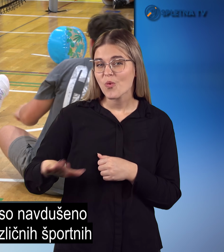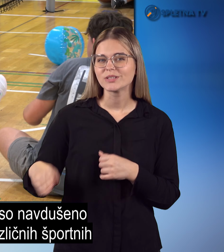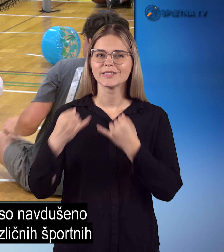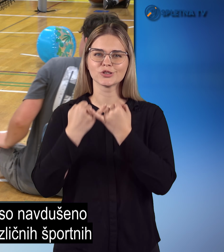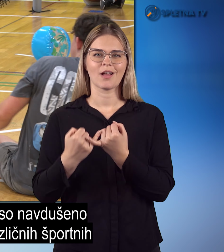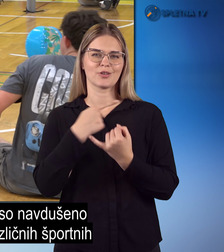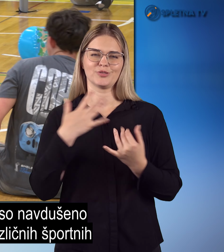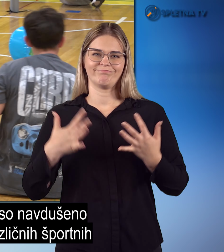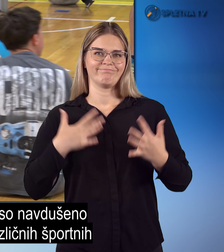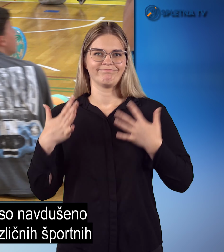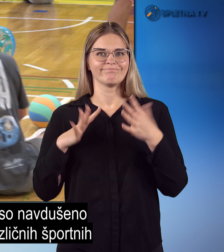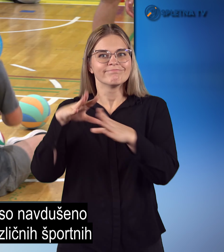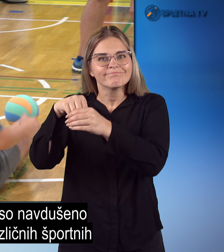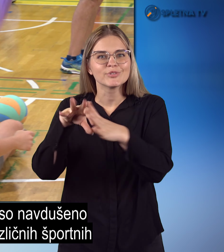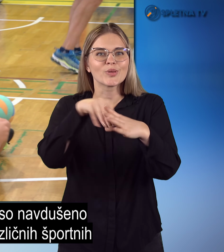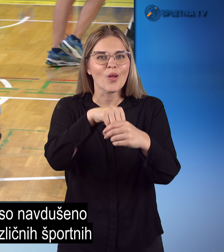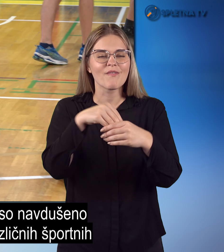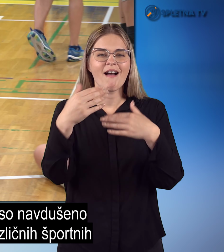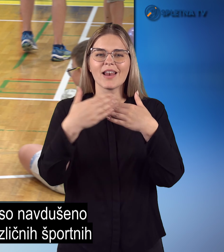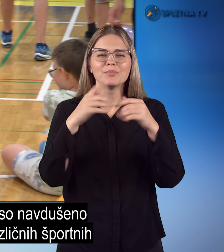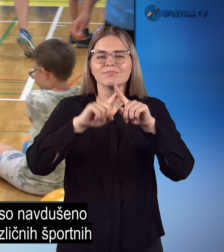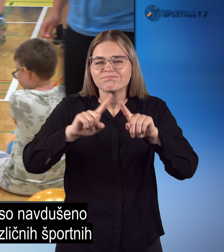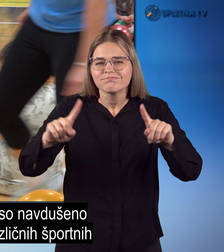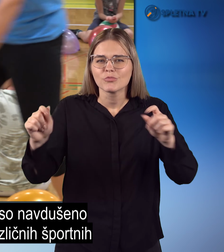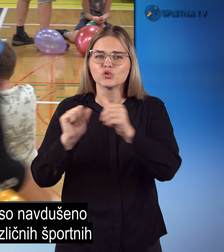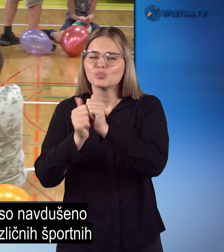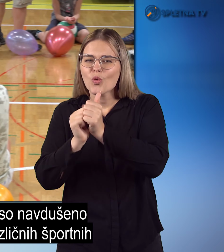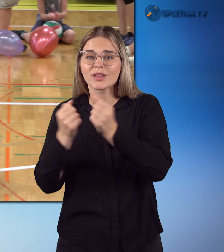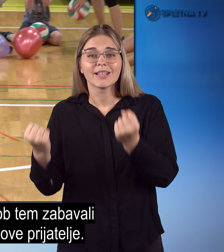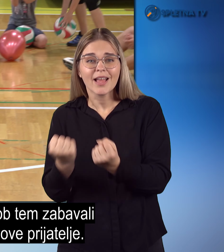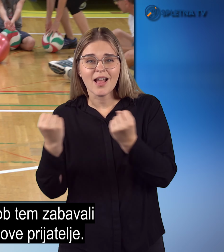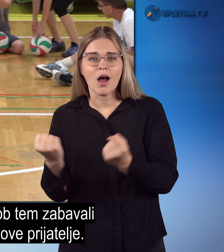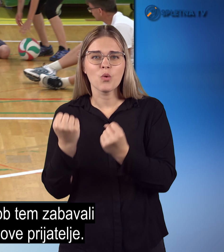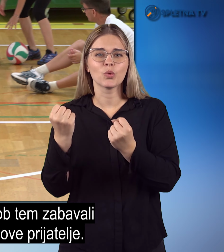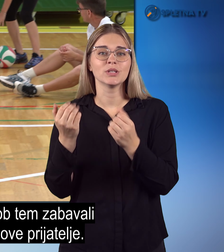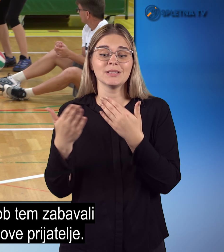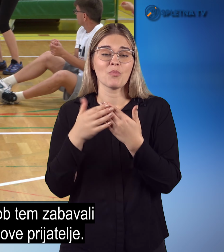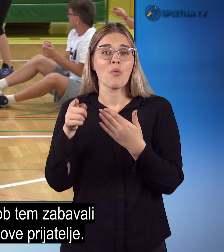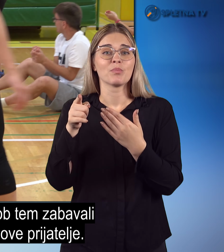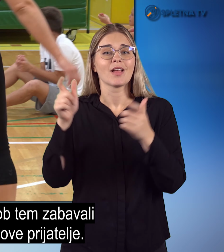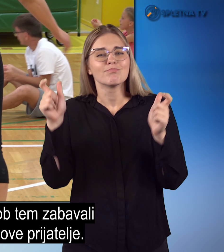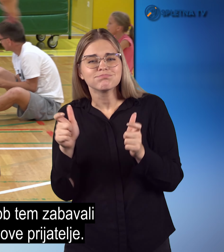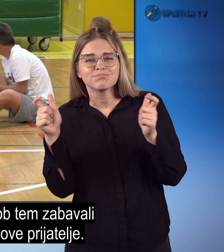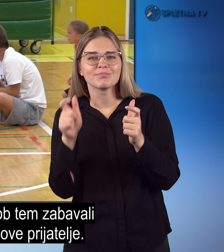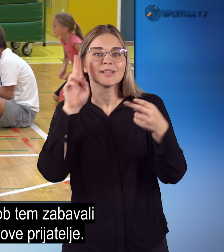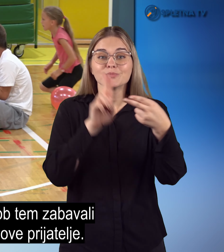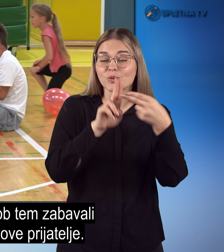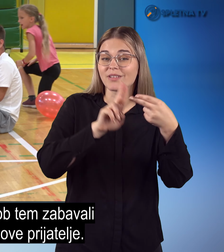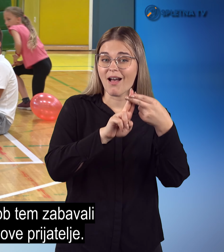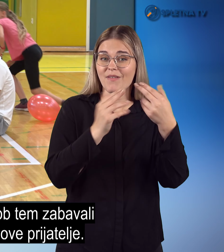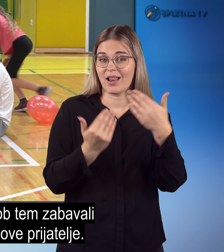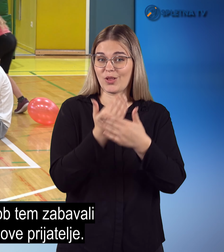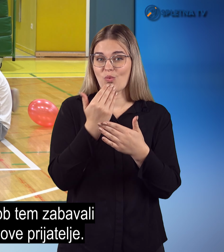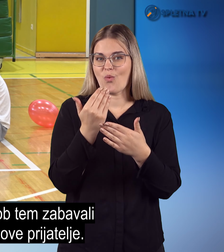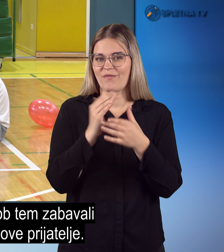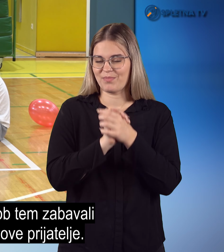Otroci in starši so navdušeno sodelovali pri različnih športnih dejavnostih, se ob tem zabavali in spoznavali nove